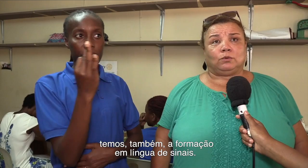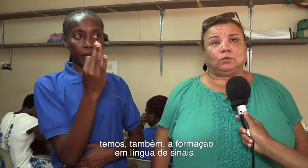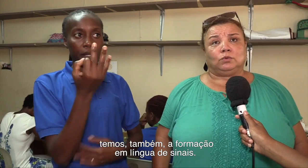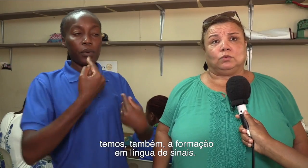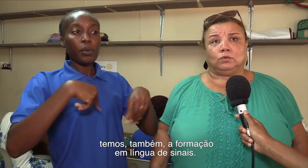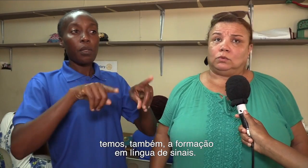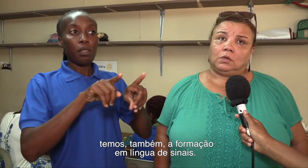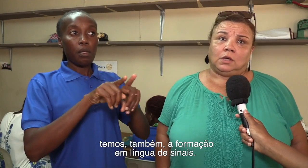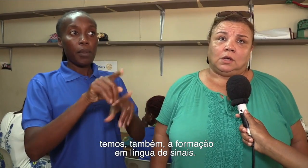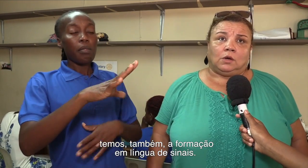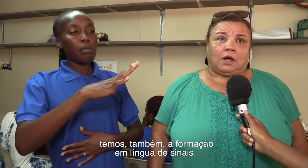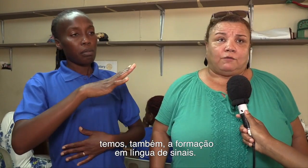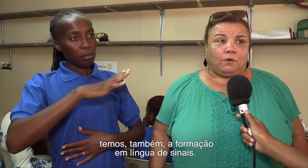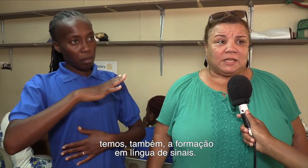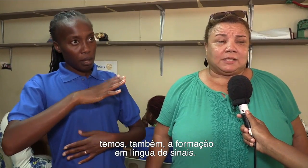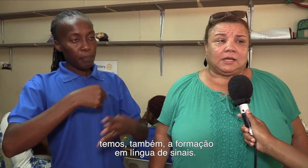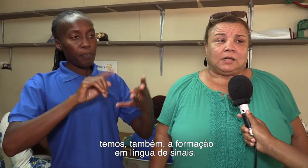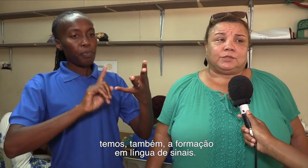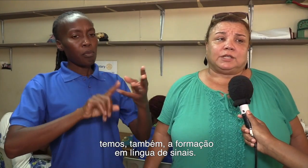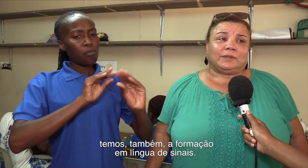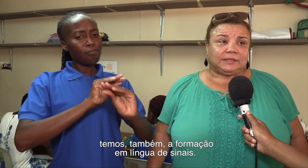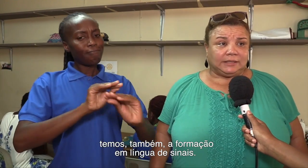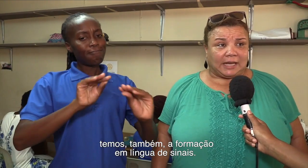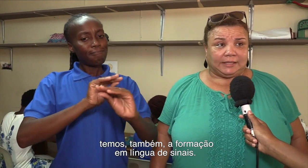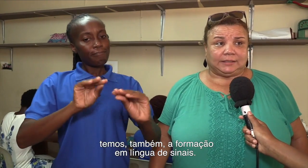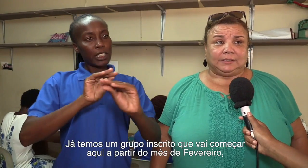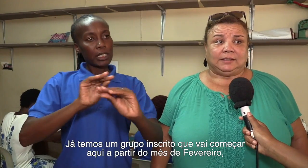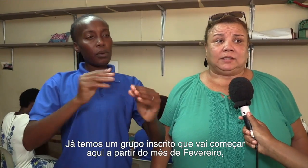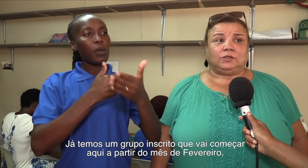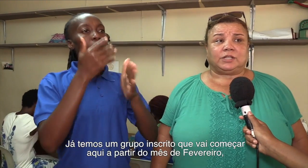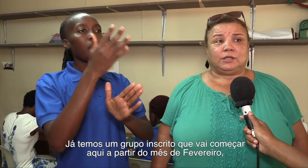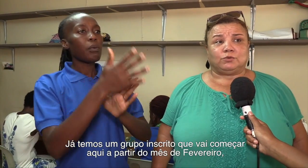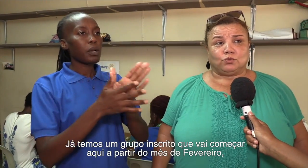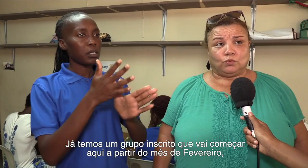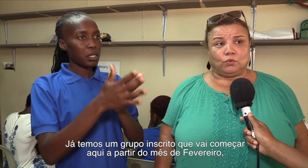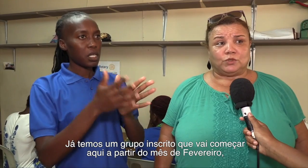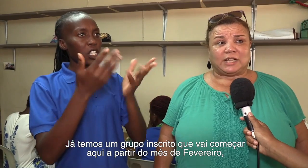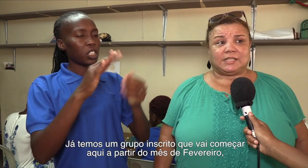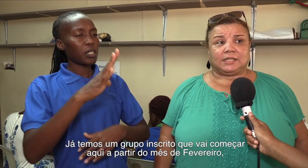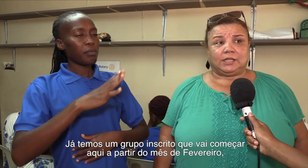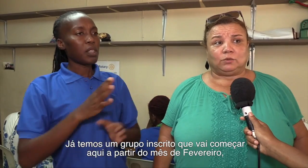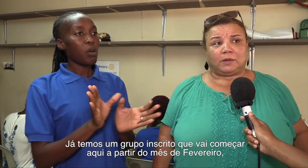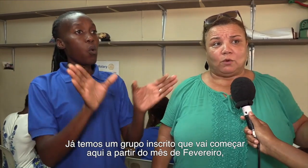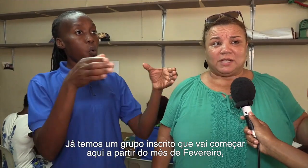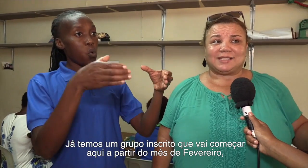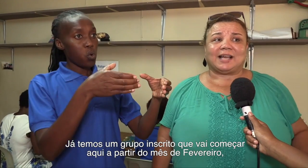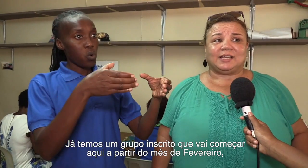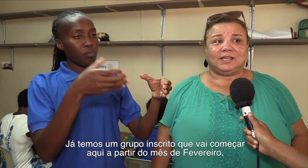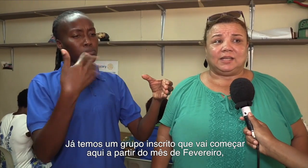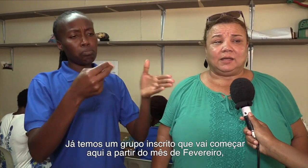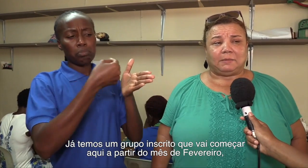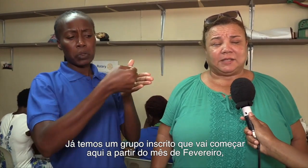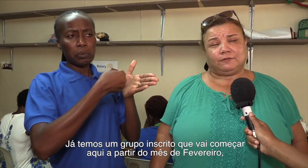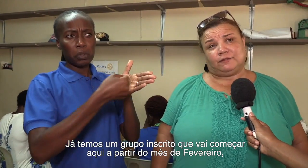a formação de língua de sinais. Nós já temos um grupo já escrito para começar